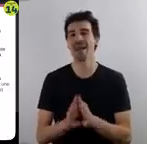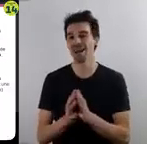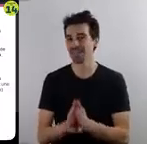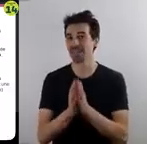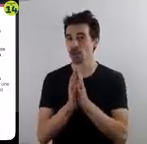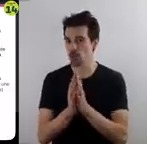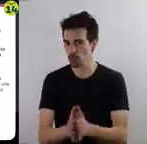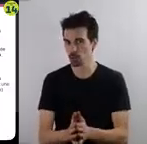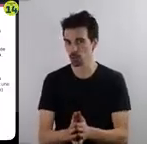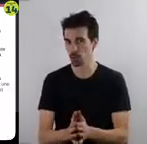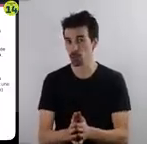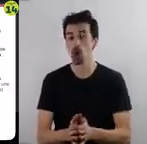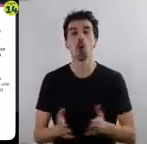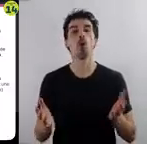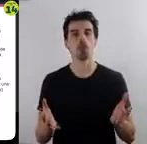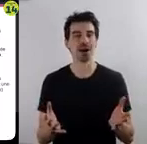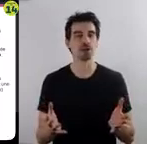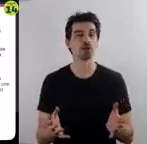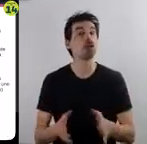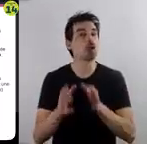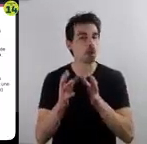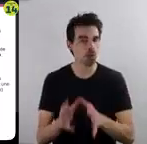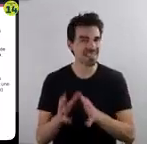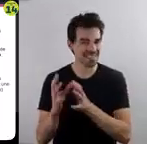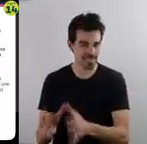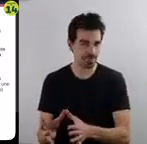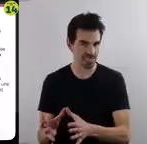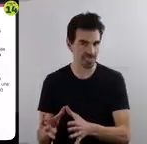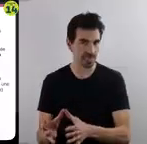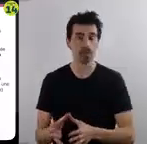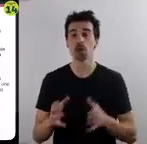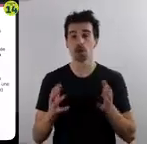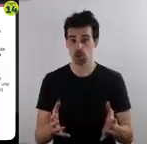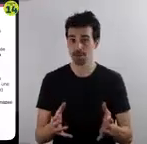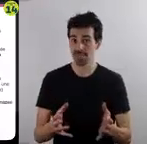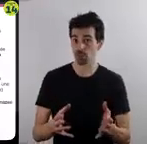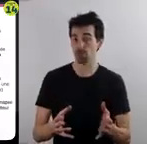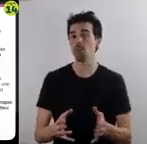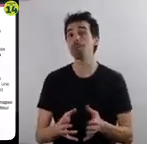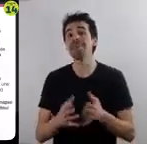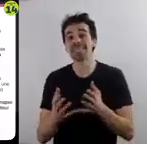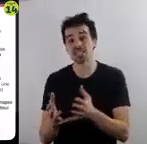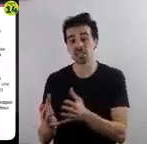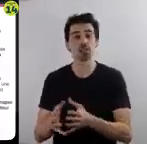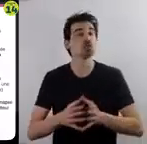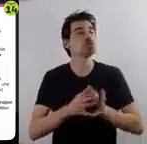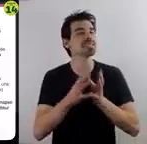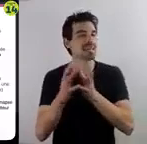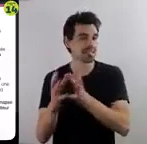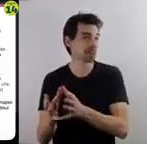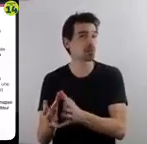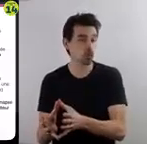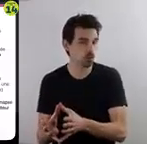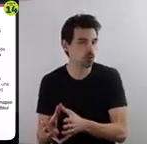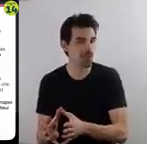connexion avec le motoneurone. On parle de relais synaptique. Celui-ci conduit le message nerveux jusqu'à